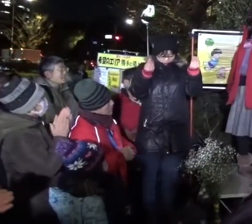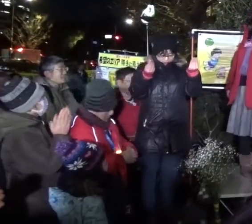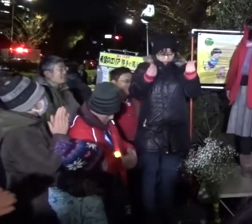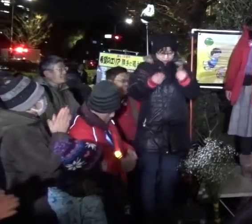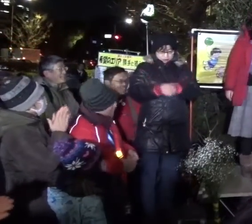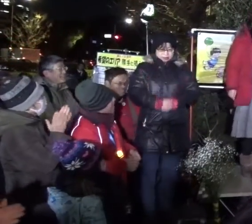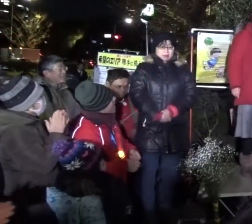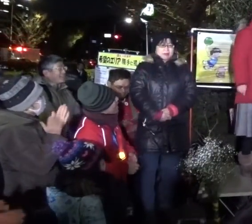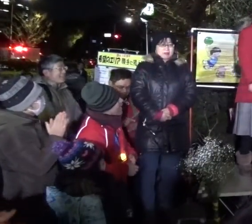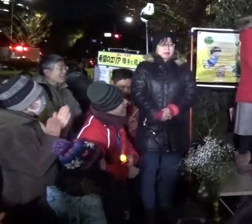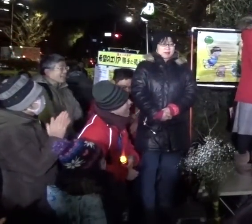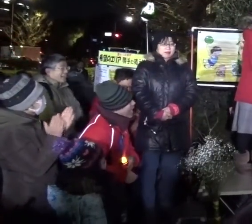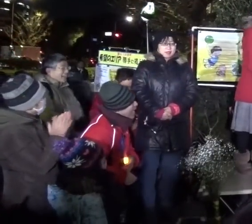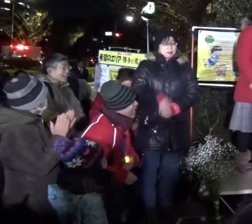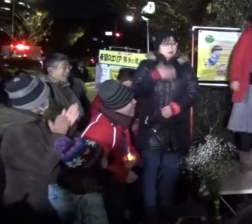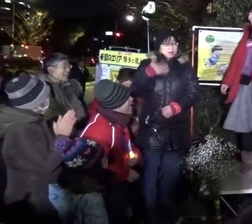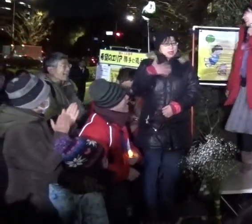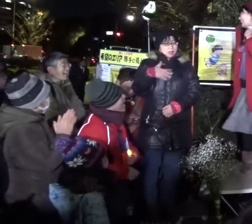まだ終わらないもんね。